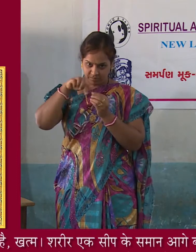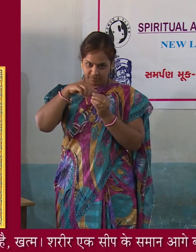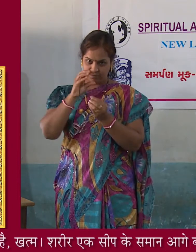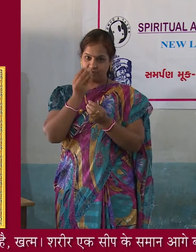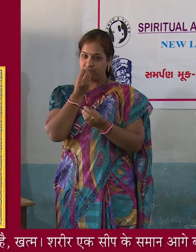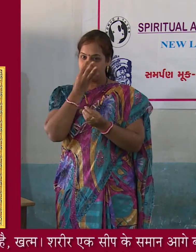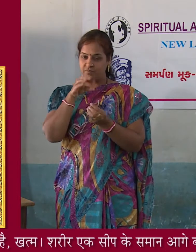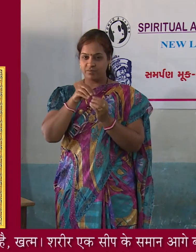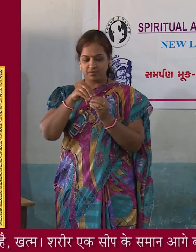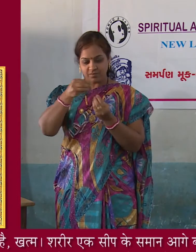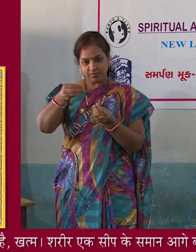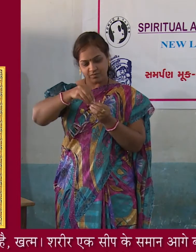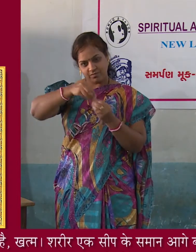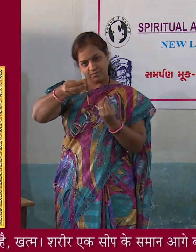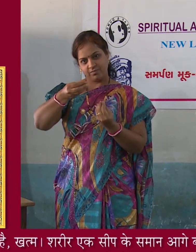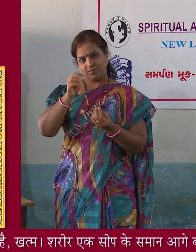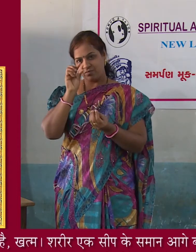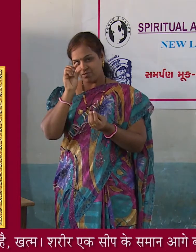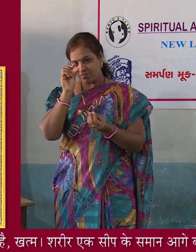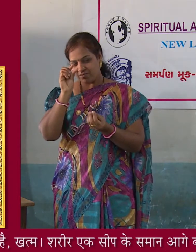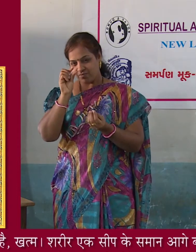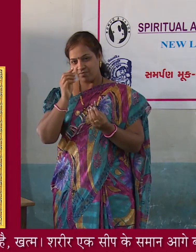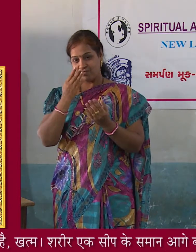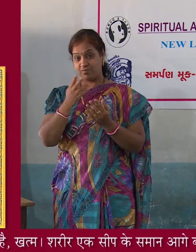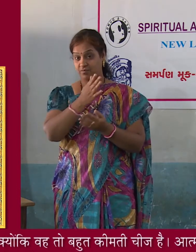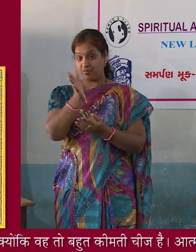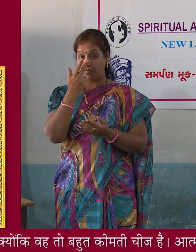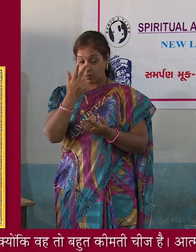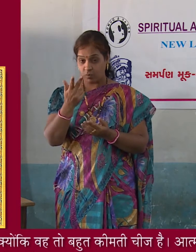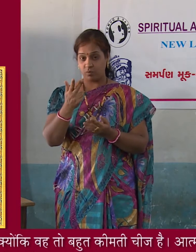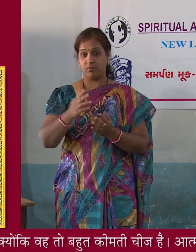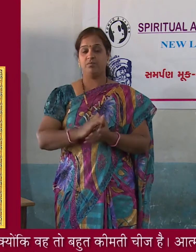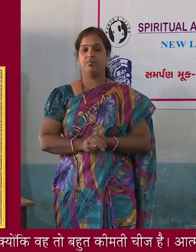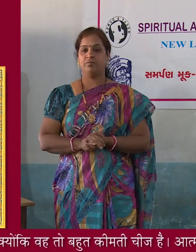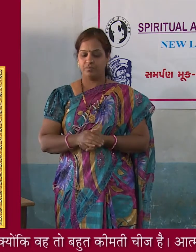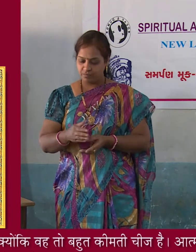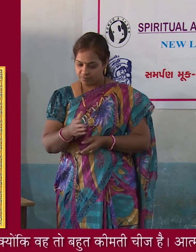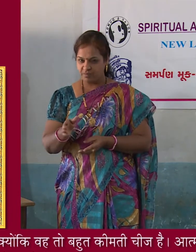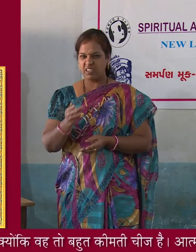समंदर किनारे जाओ, बहुत सी सीपें पड़ी हुई होंगी, लेकिन